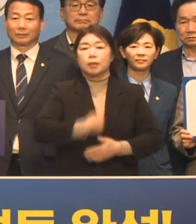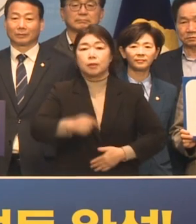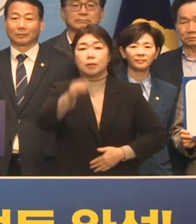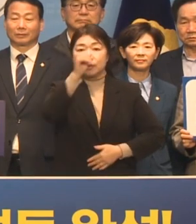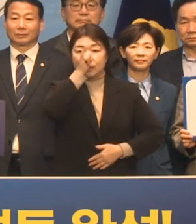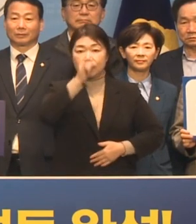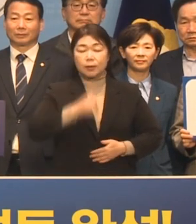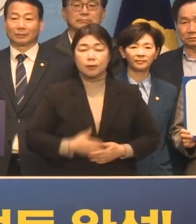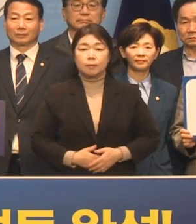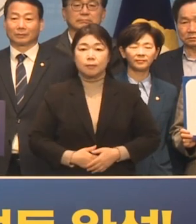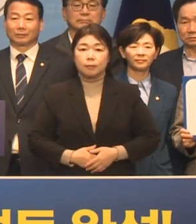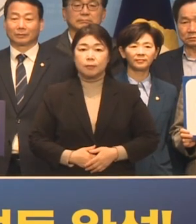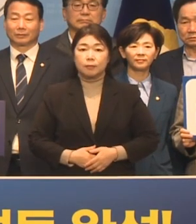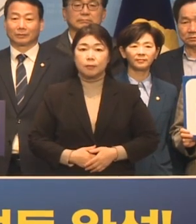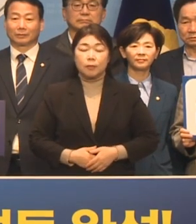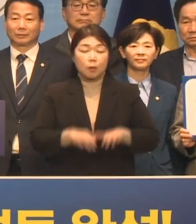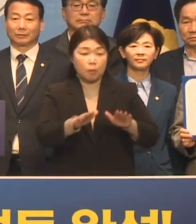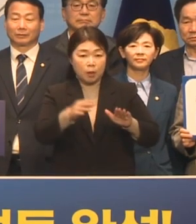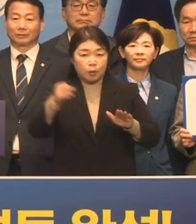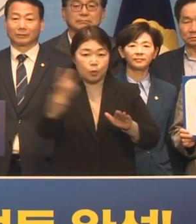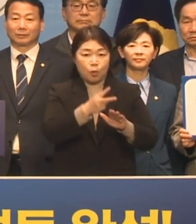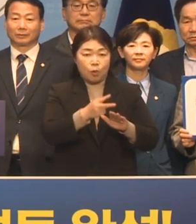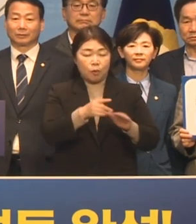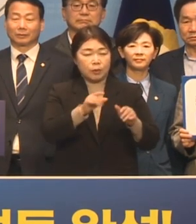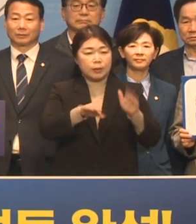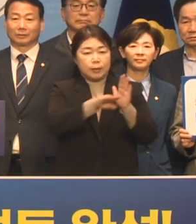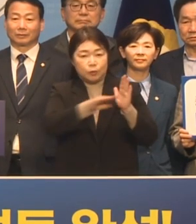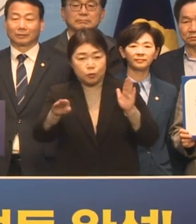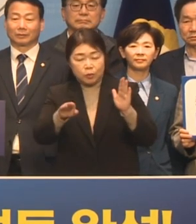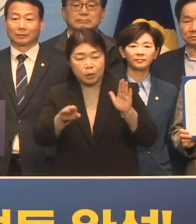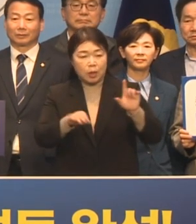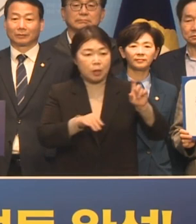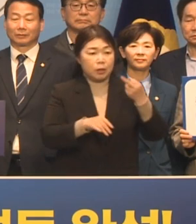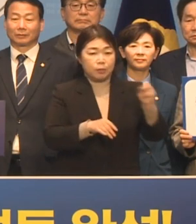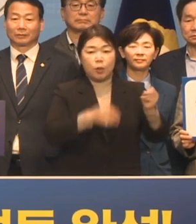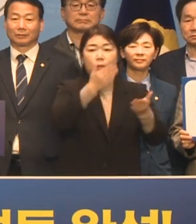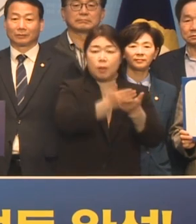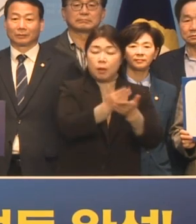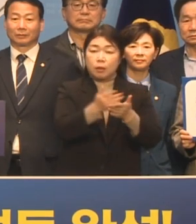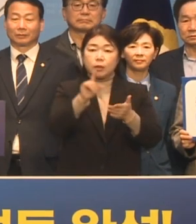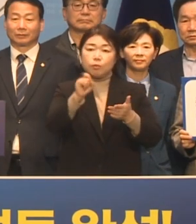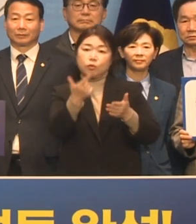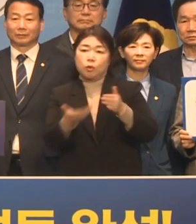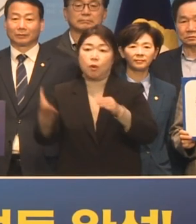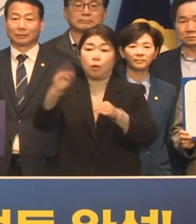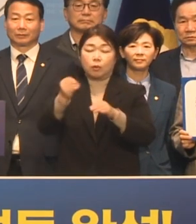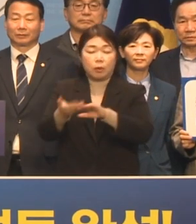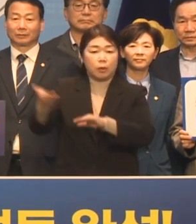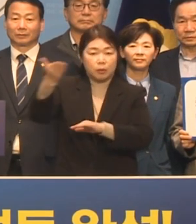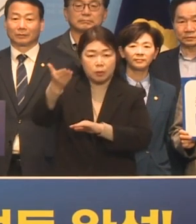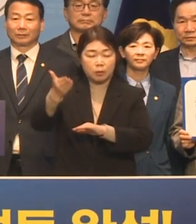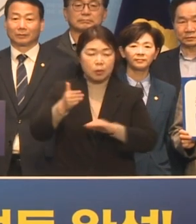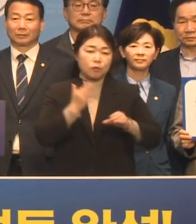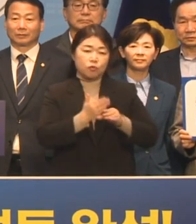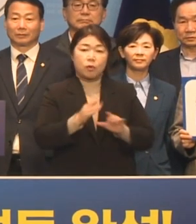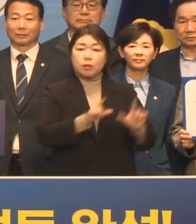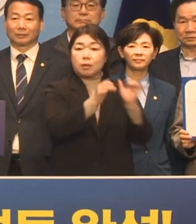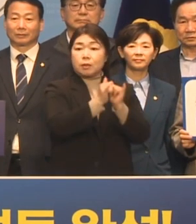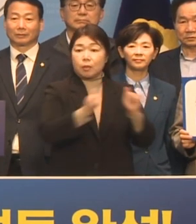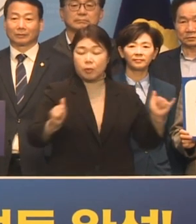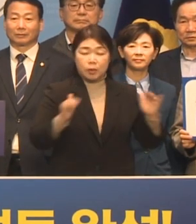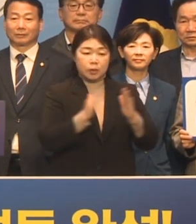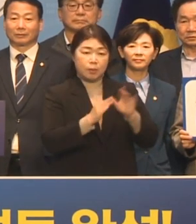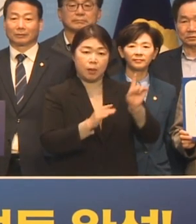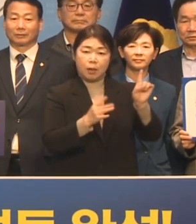있습니다. 이번에 다시 부가 기준을 16억 원으로 올려 중산층 1주택자의 세금